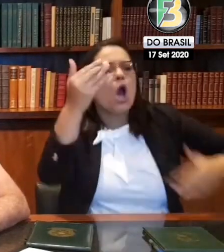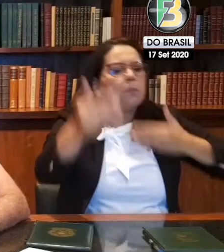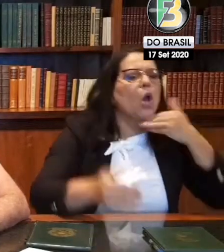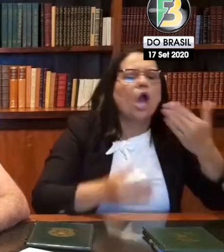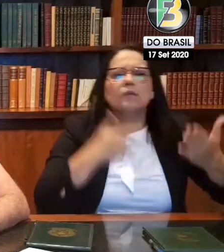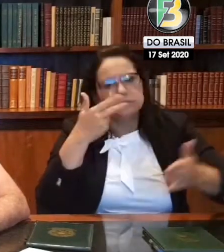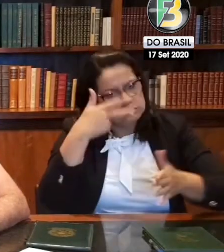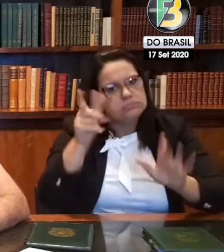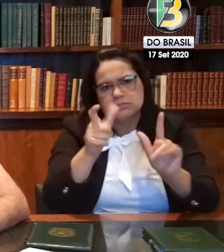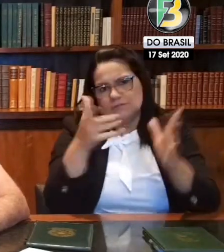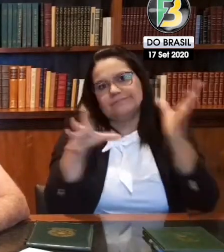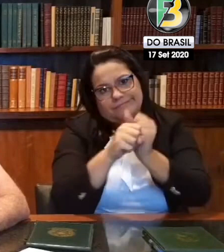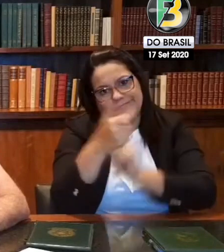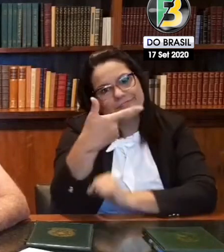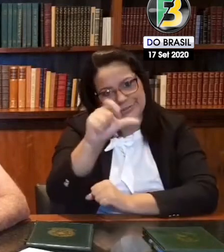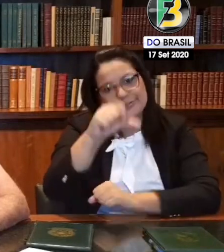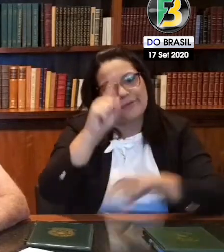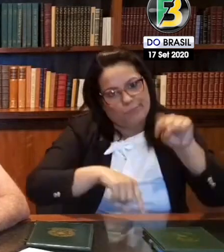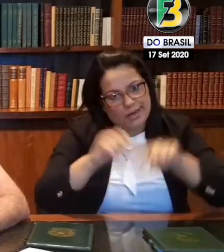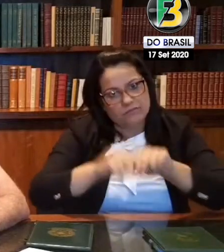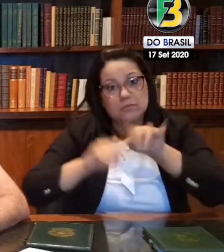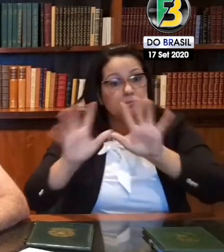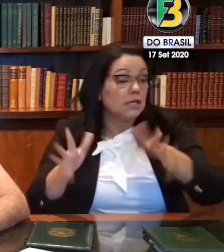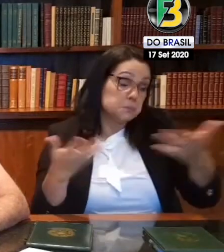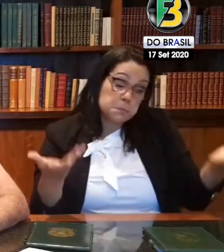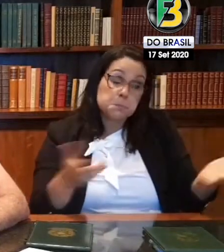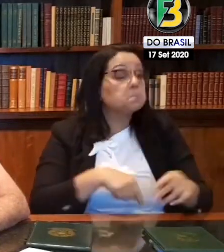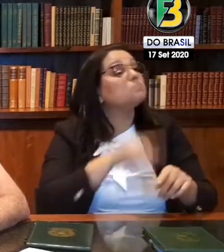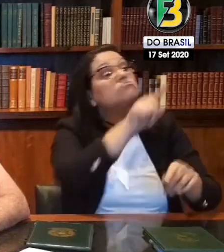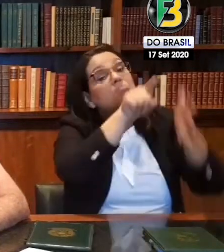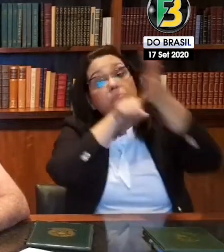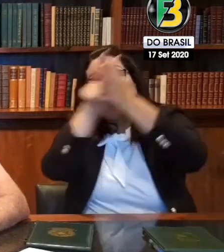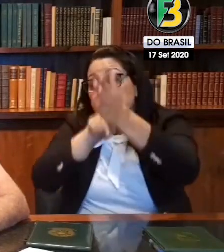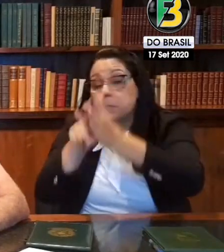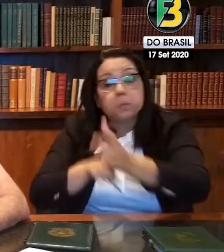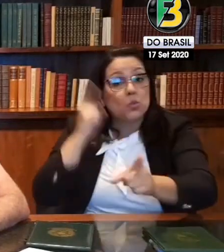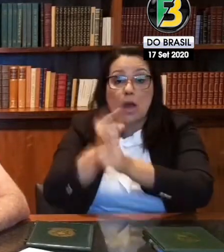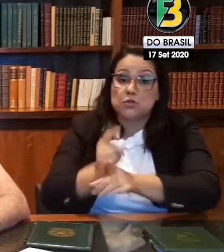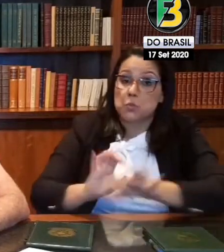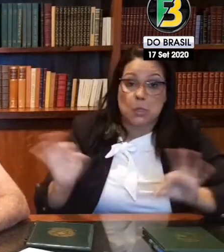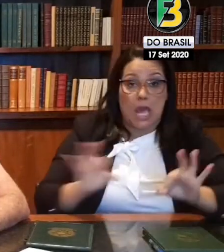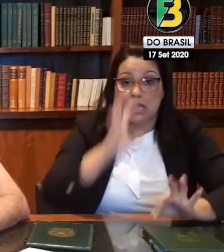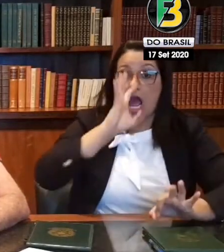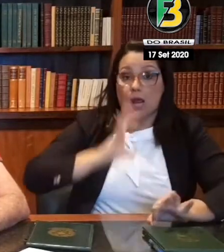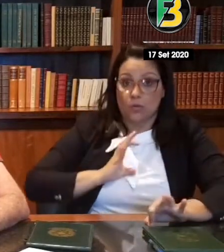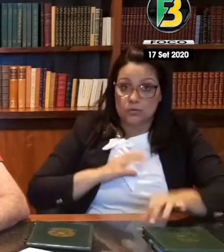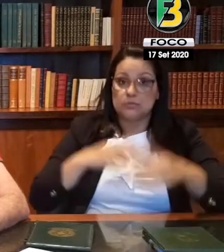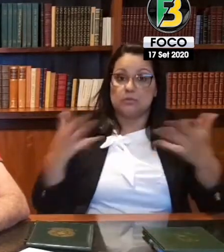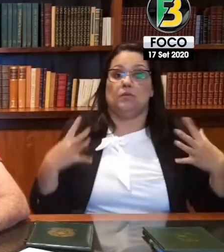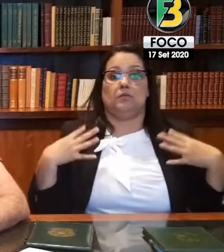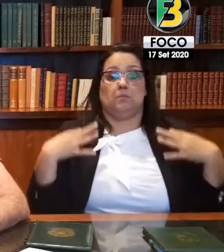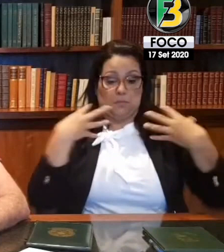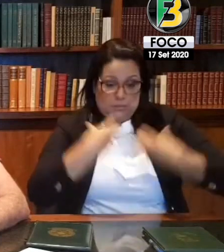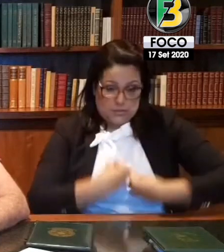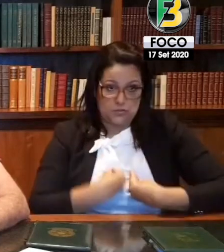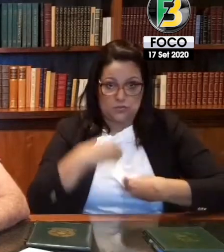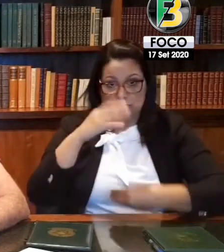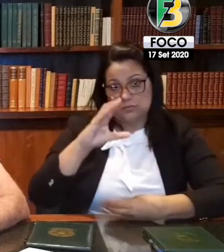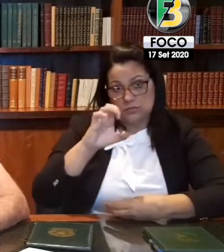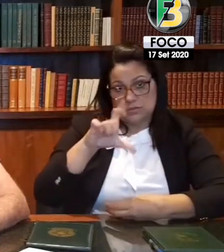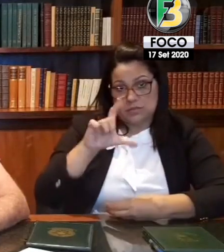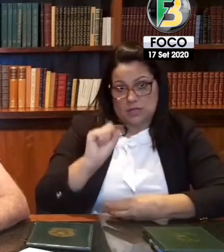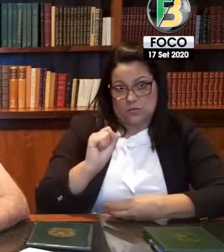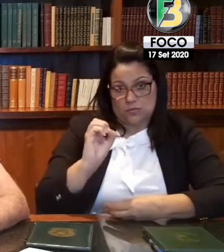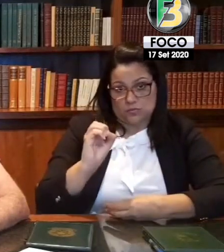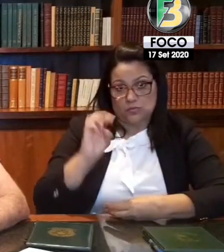ali. Agora o inquérito continua e o ministro relator Celso de Mello queria